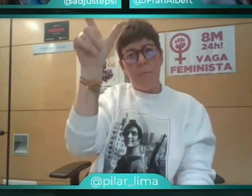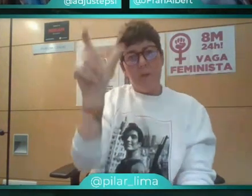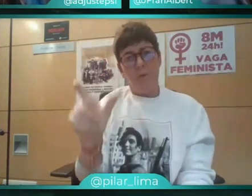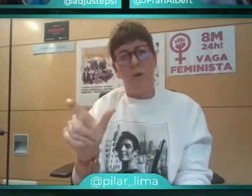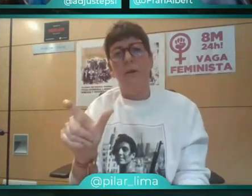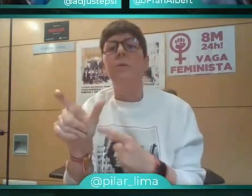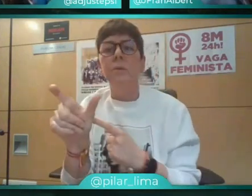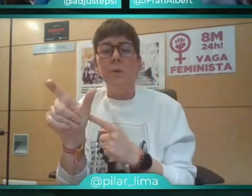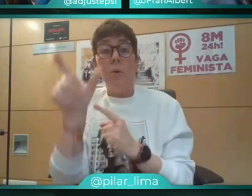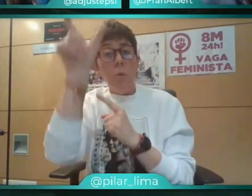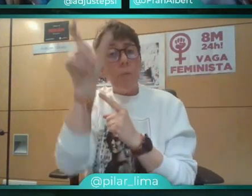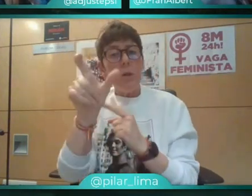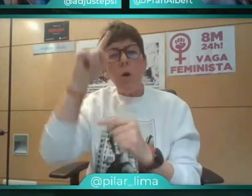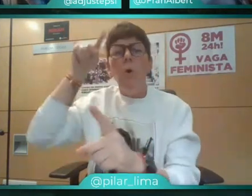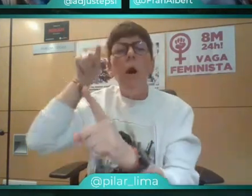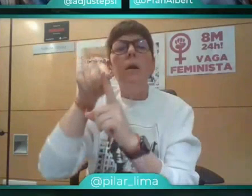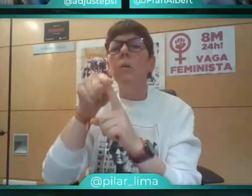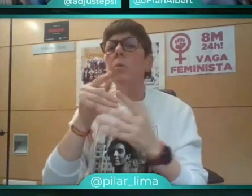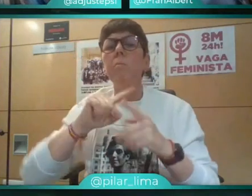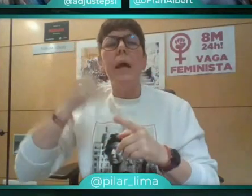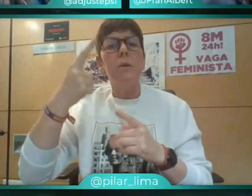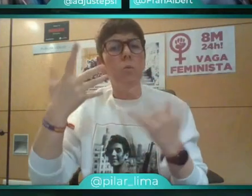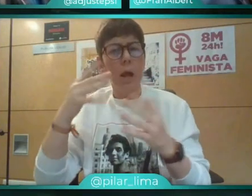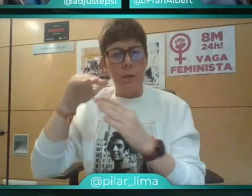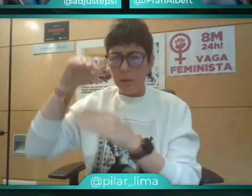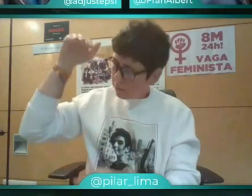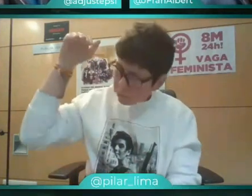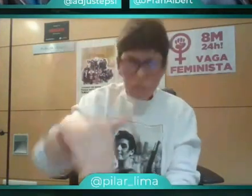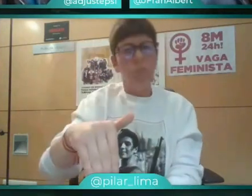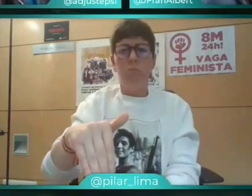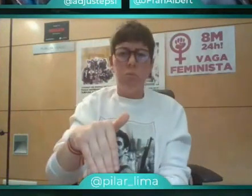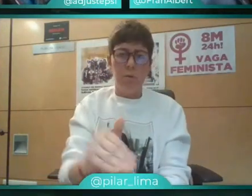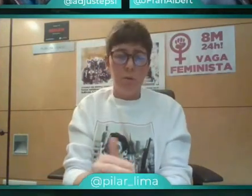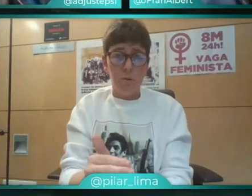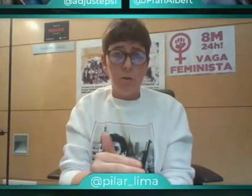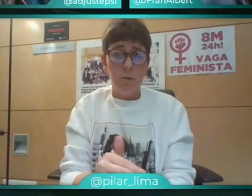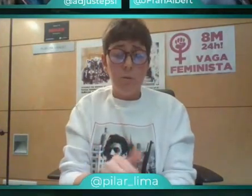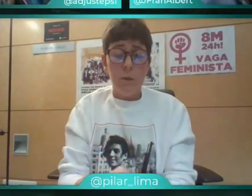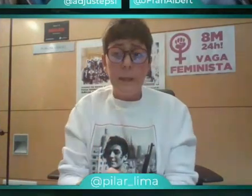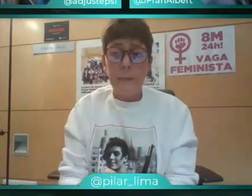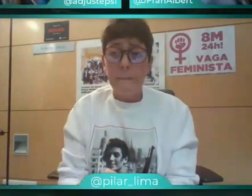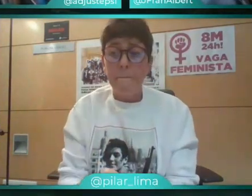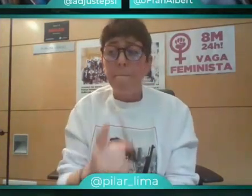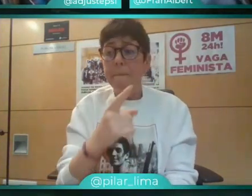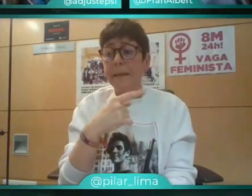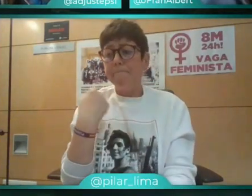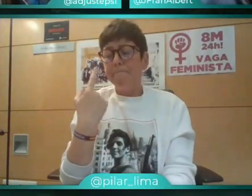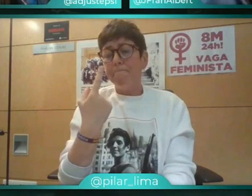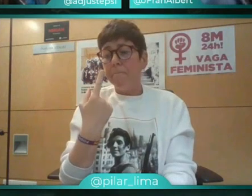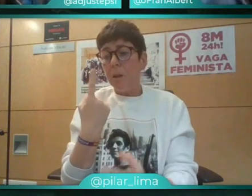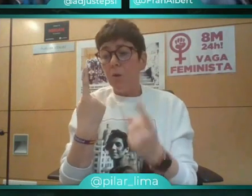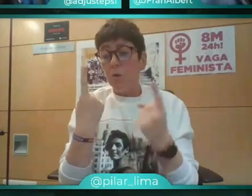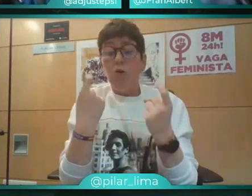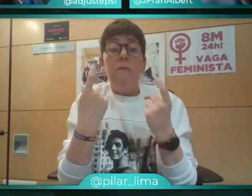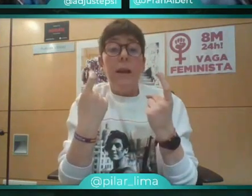se está focalizando únicamente en una persona en una persona y su objetivo es derrocarla es terminar con